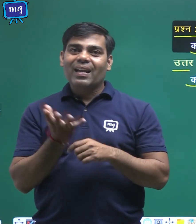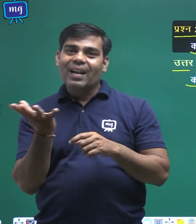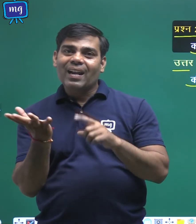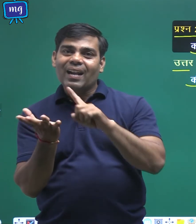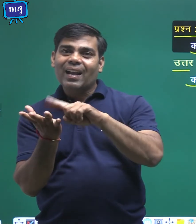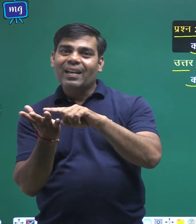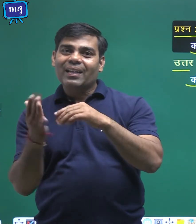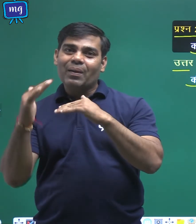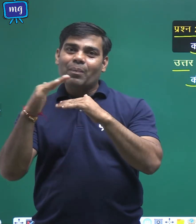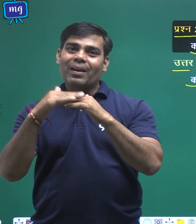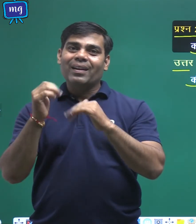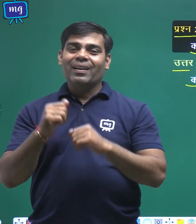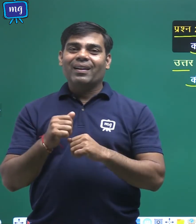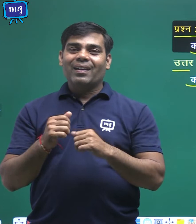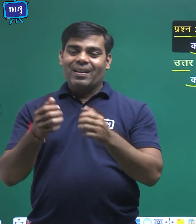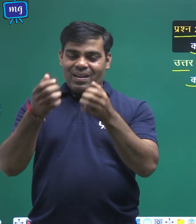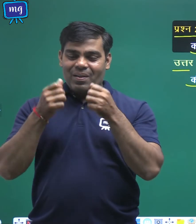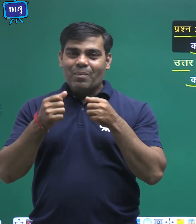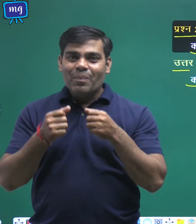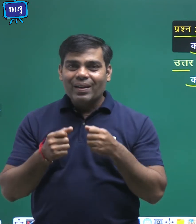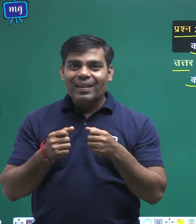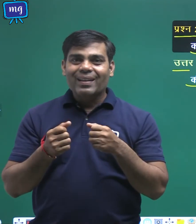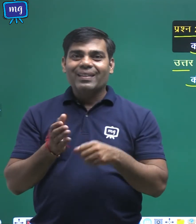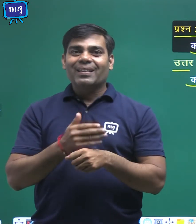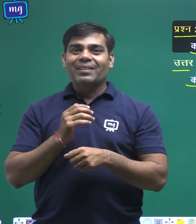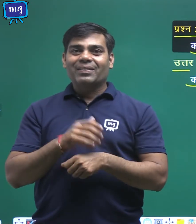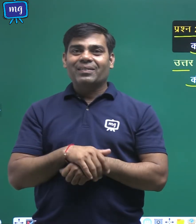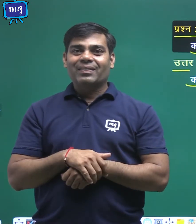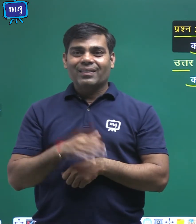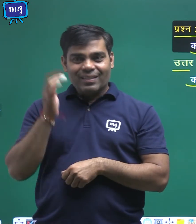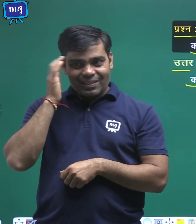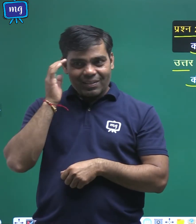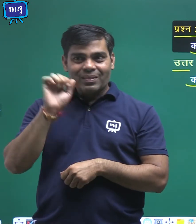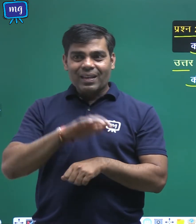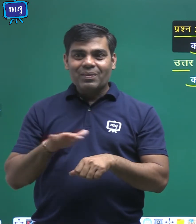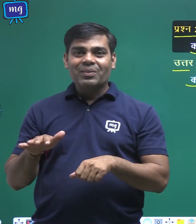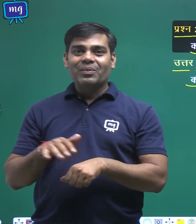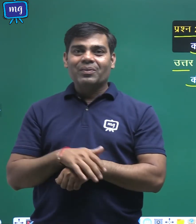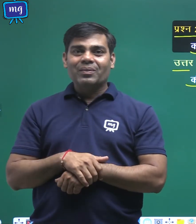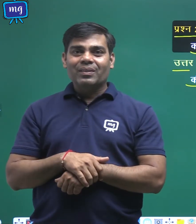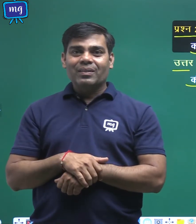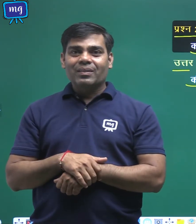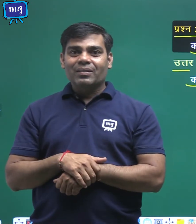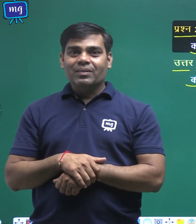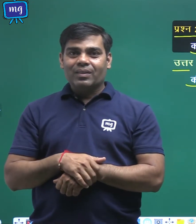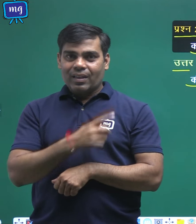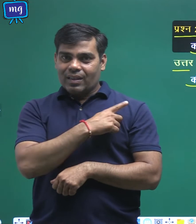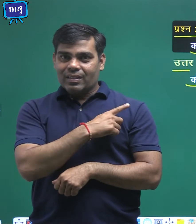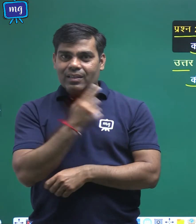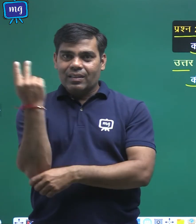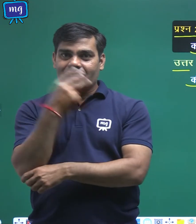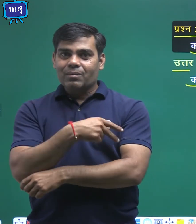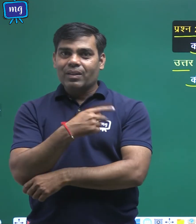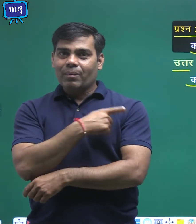डाली पर बैठा था। समझ आया बच्चों? इस पिक्चर में